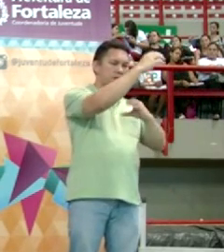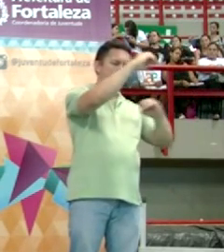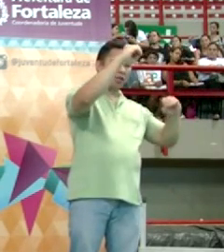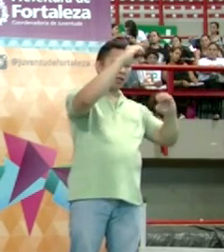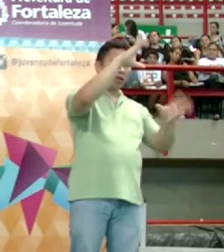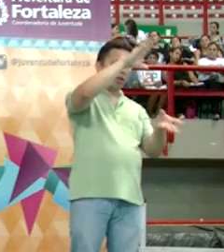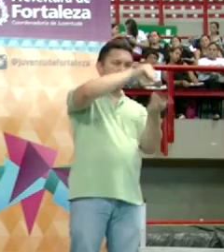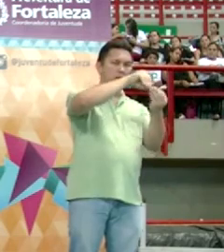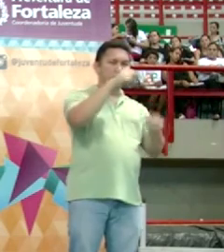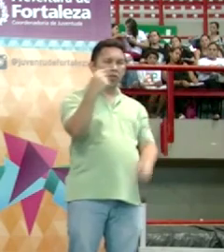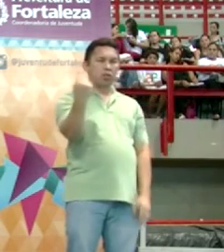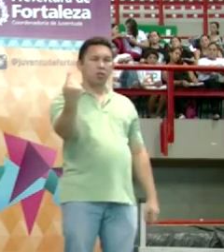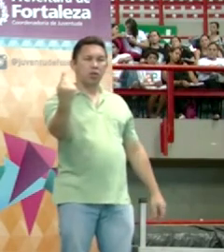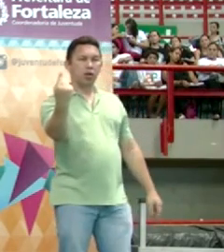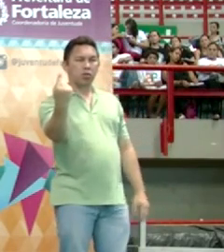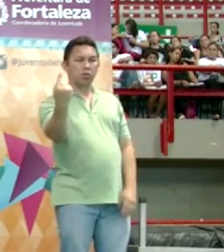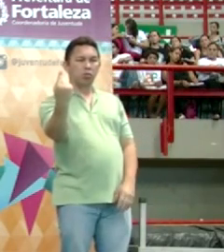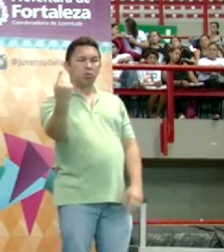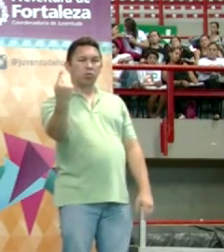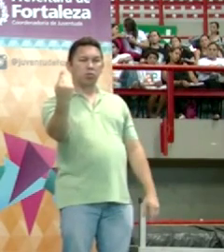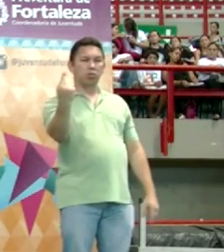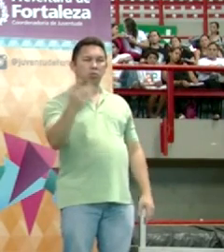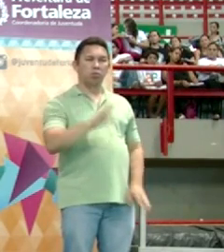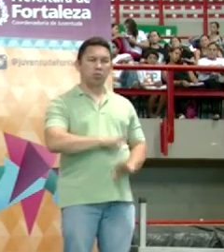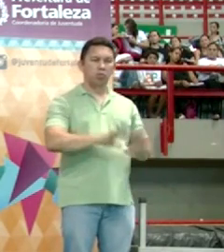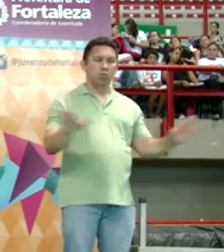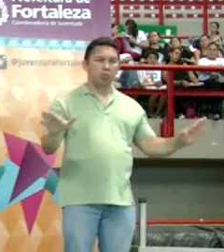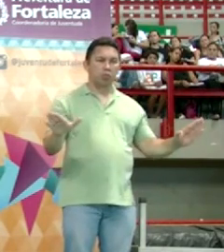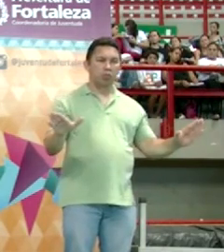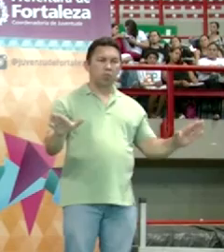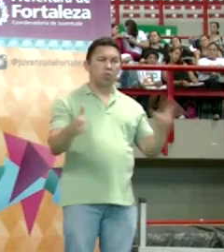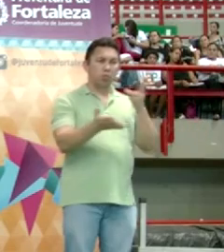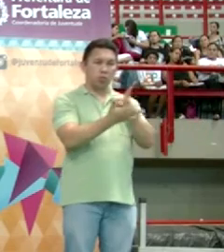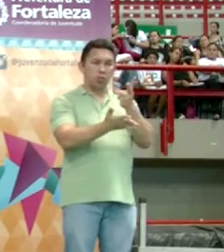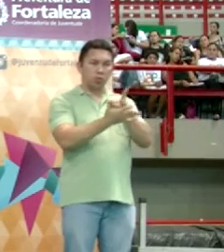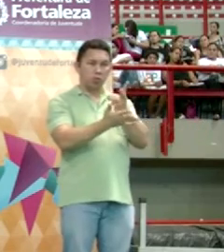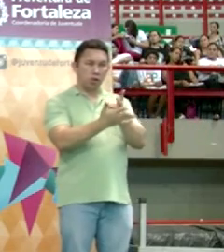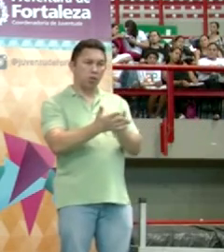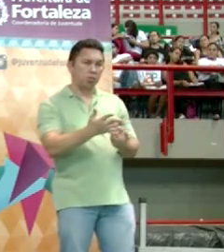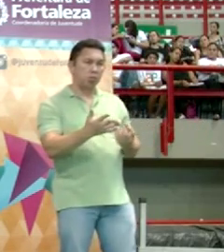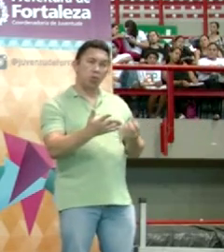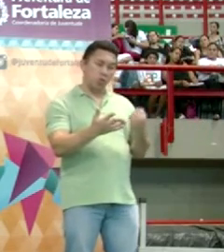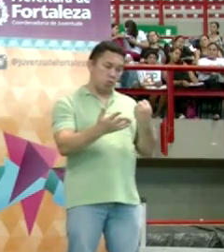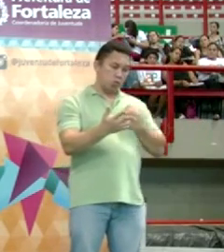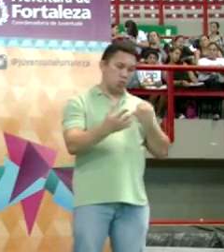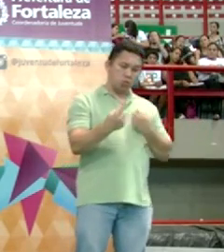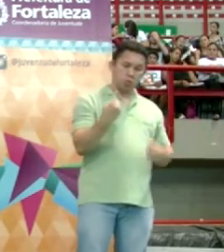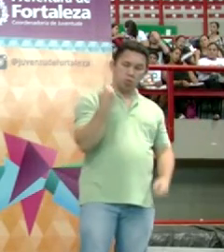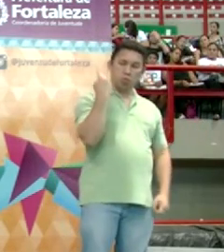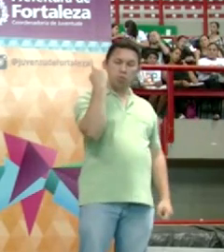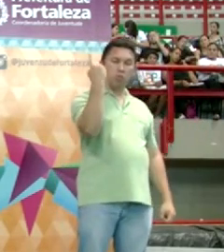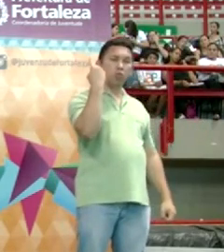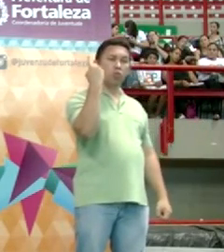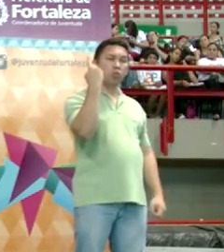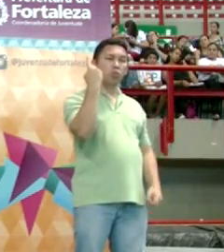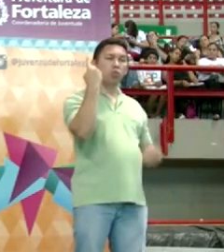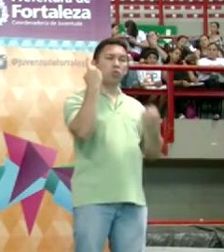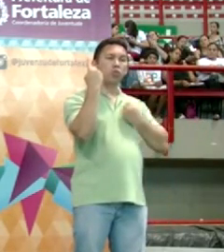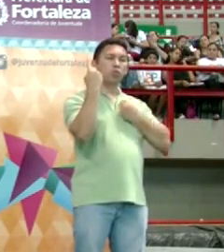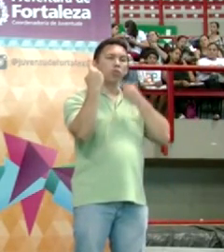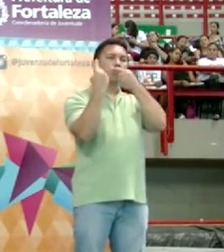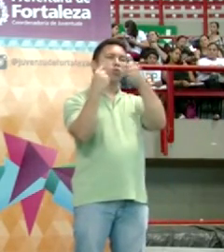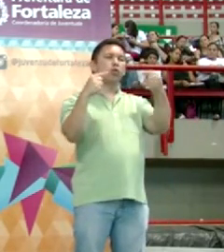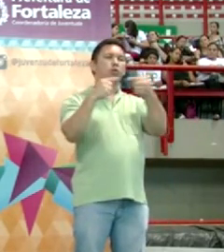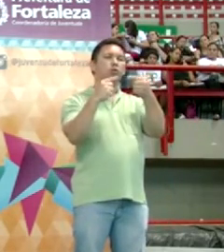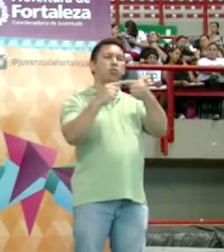100. 100 dividido por 100, 1. Então sempre o número 1, grava aí. É sempre quanto o número 1?